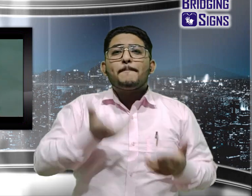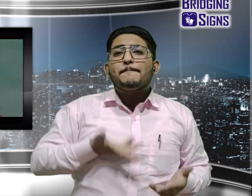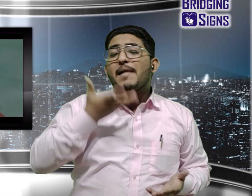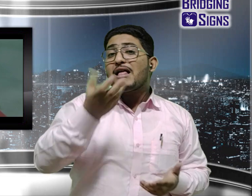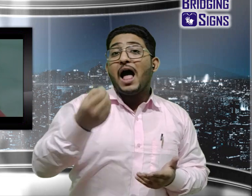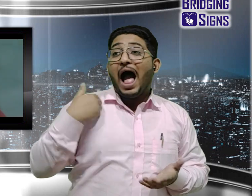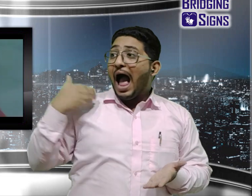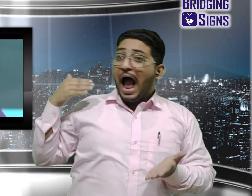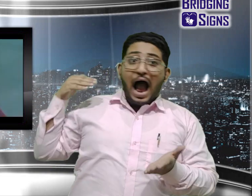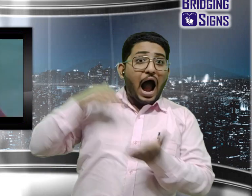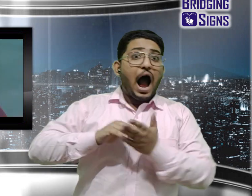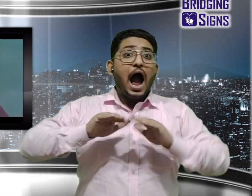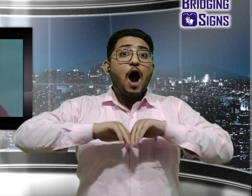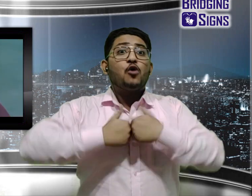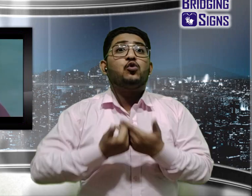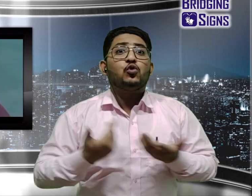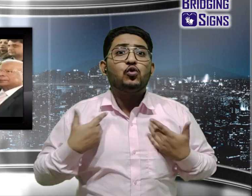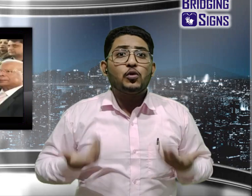मैं यहाँ पहुंची किस तरह,